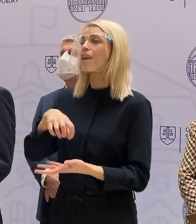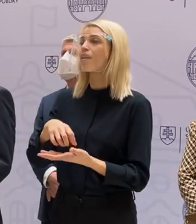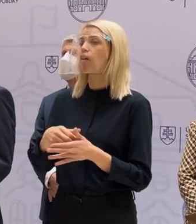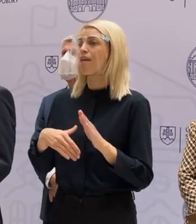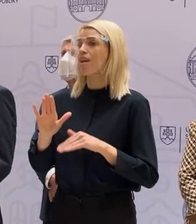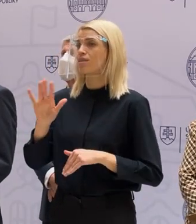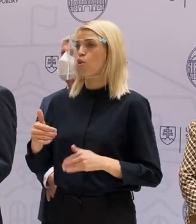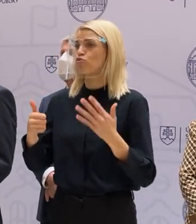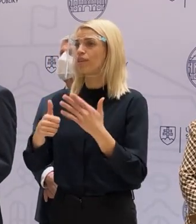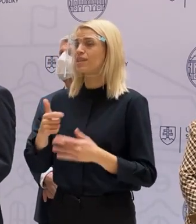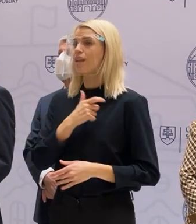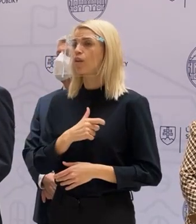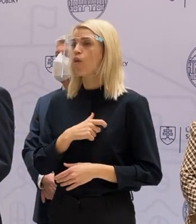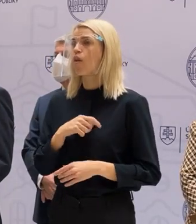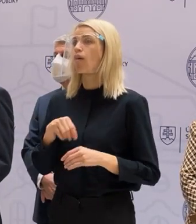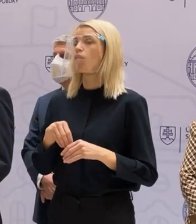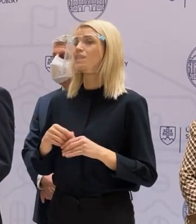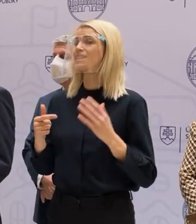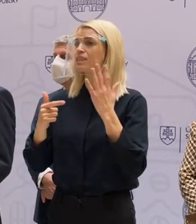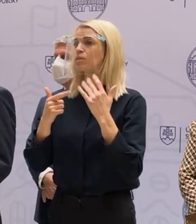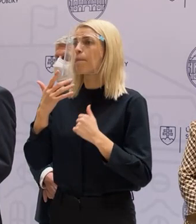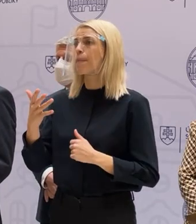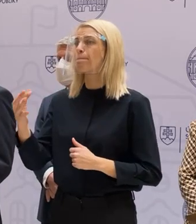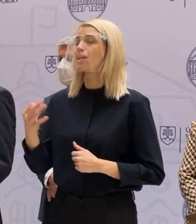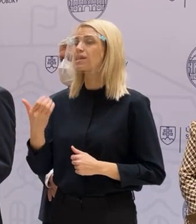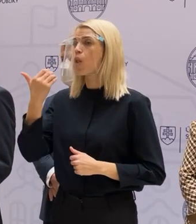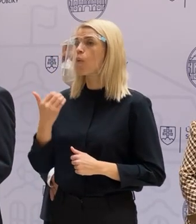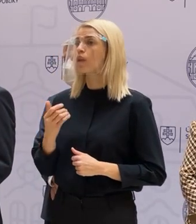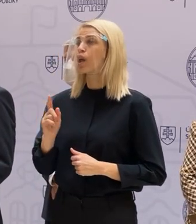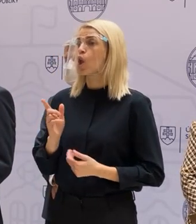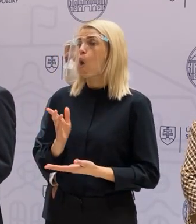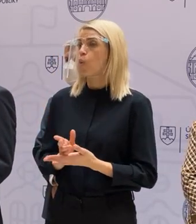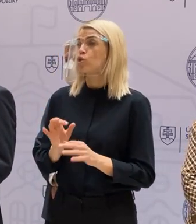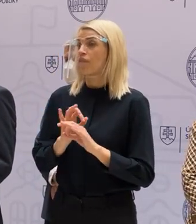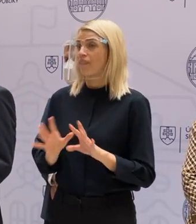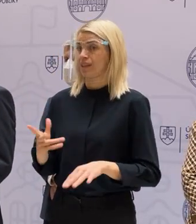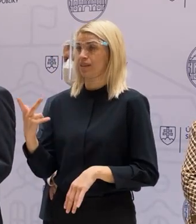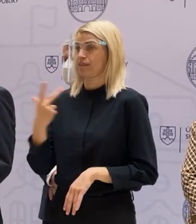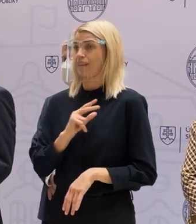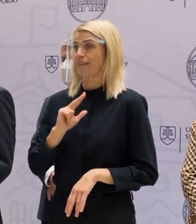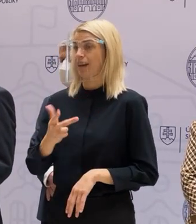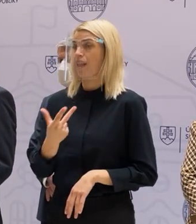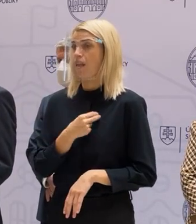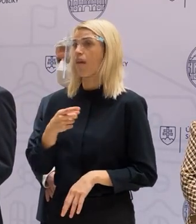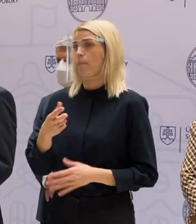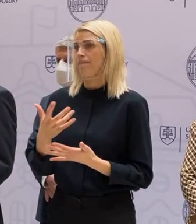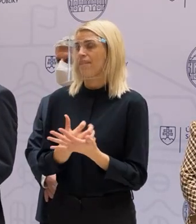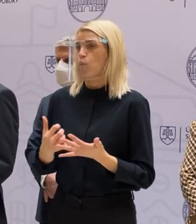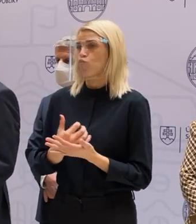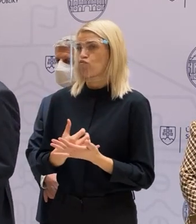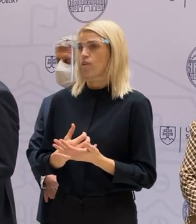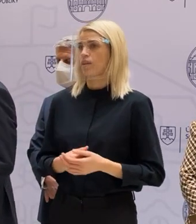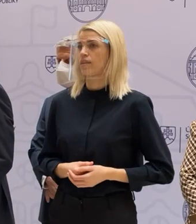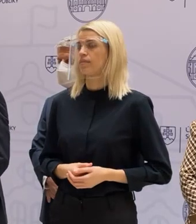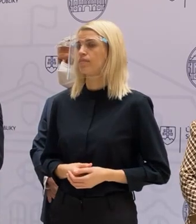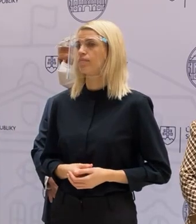60 rokov cez 75% tých ľudí, ktorí už mohli dostať tú tretiu dávku, túto možnosť už aj využili.